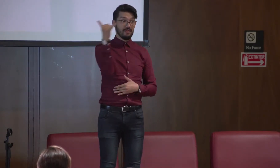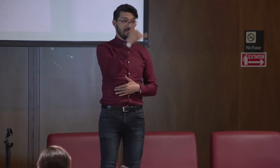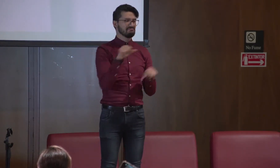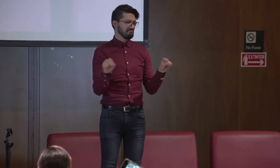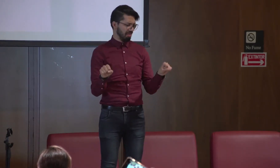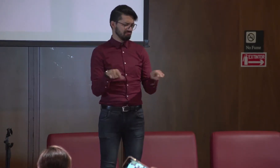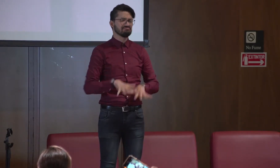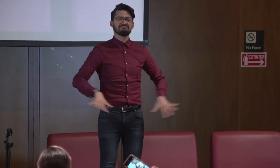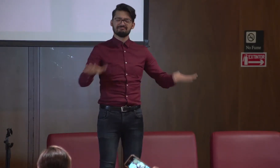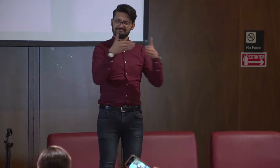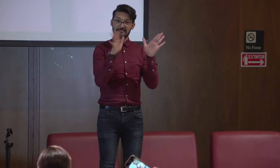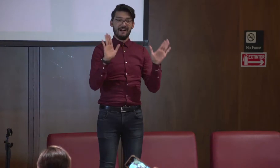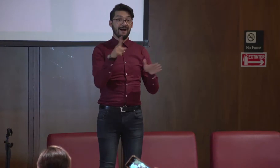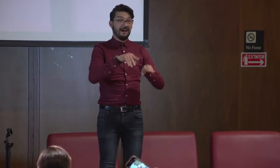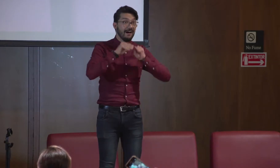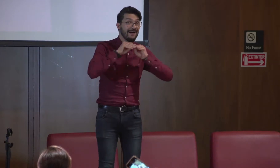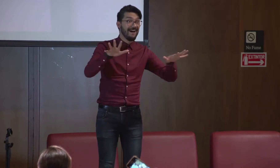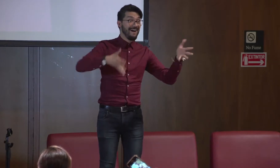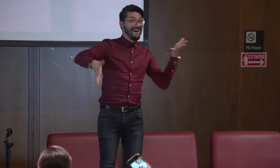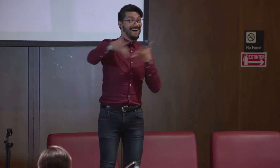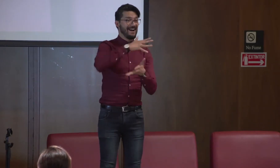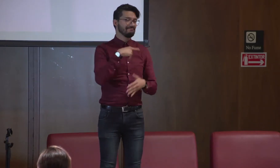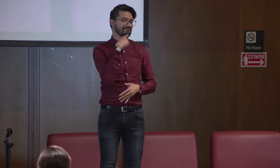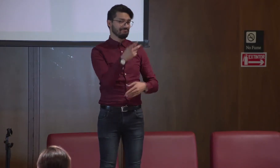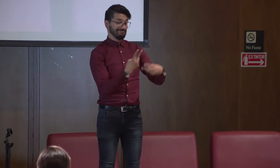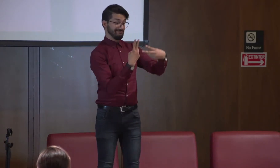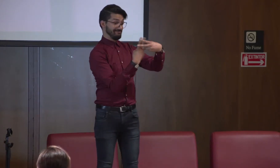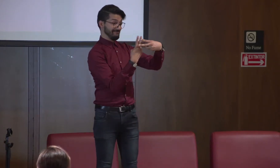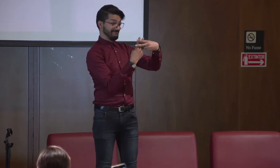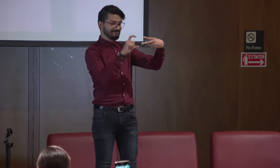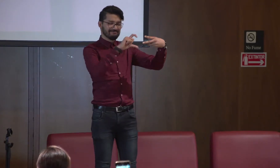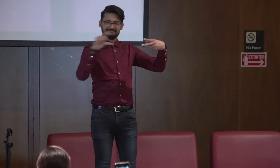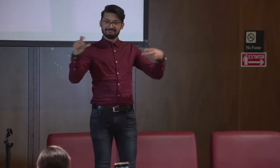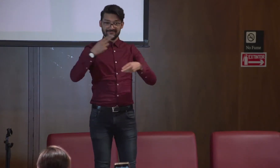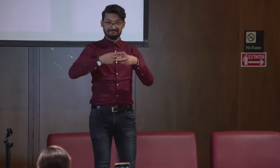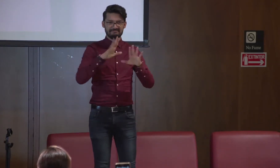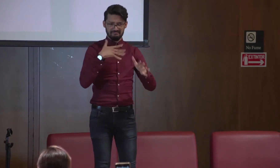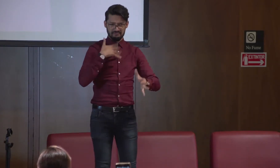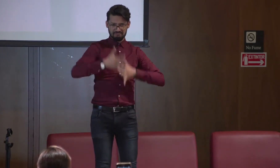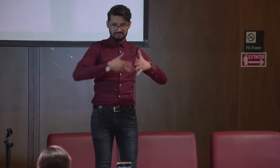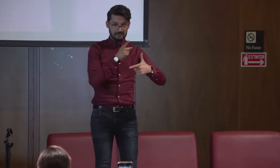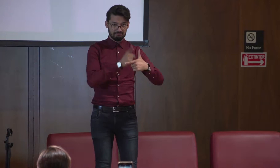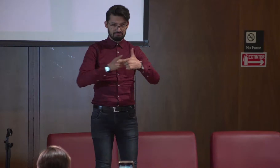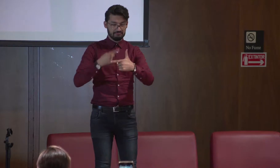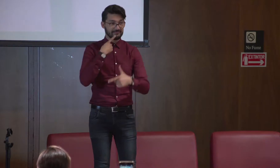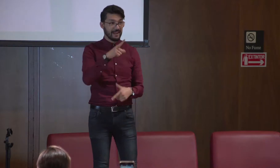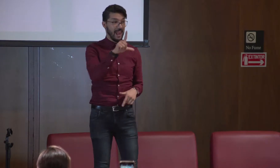compartir referente a este evento, lo hagan en las redes sociales, pueden ser Facebook, Twitter, a través del numeral